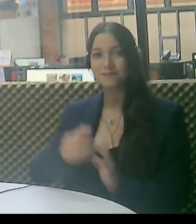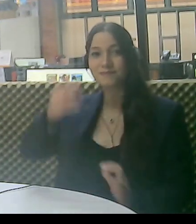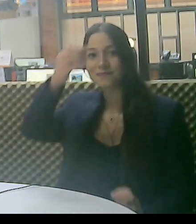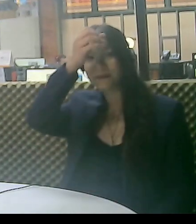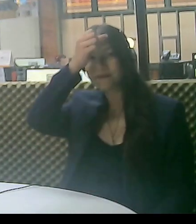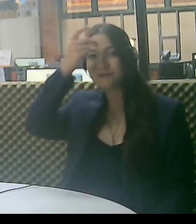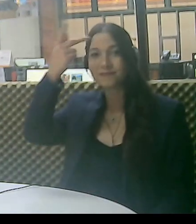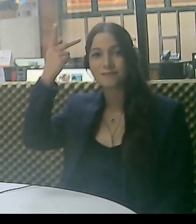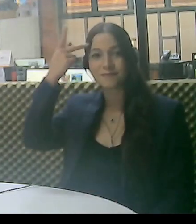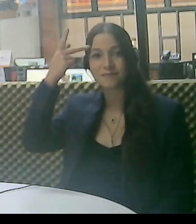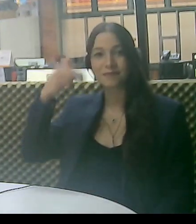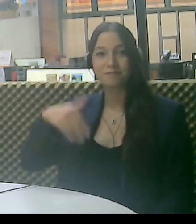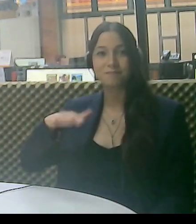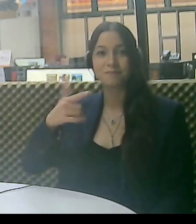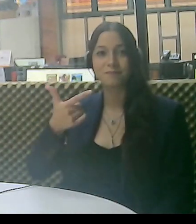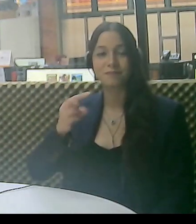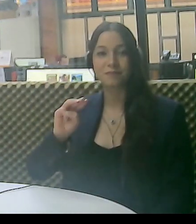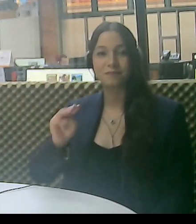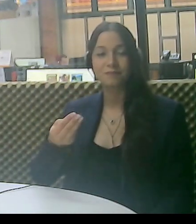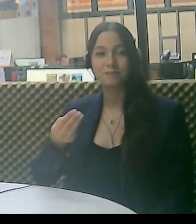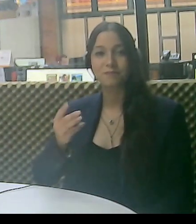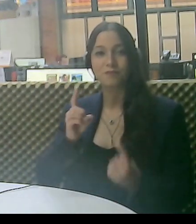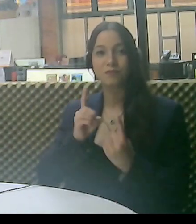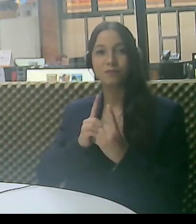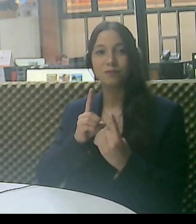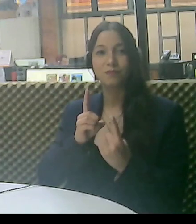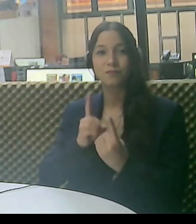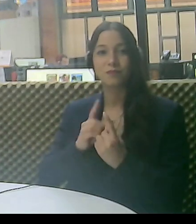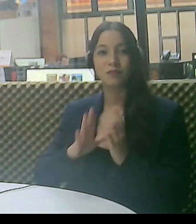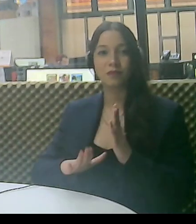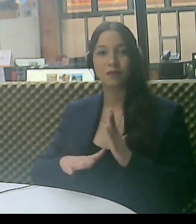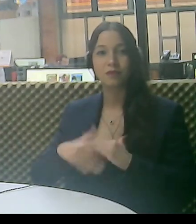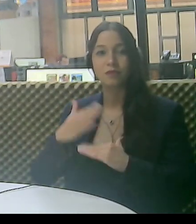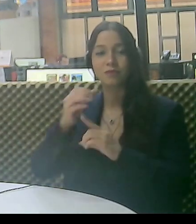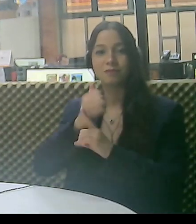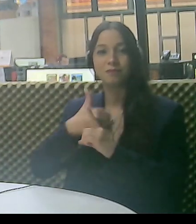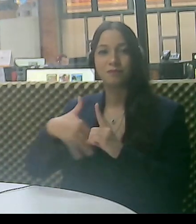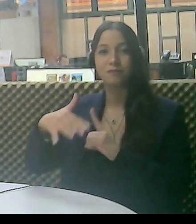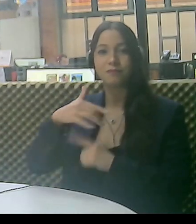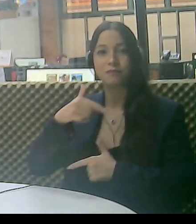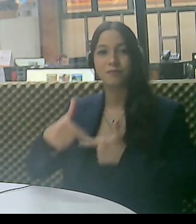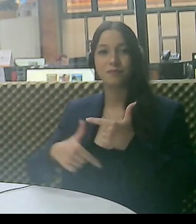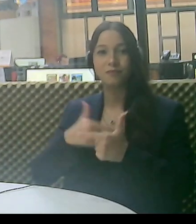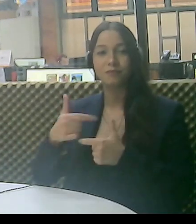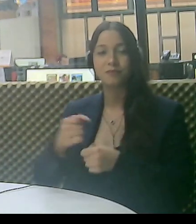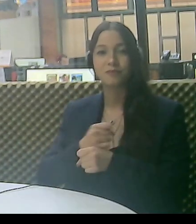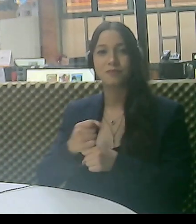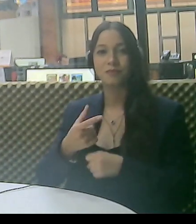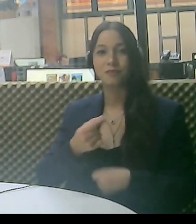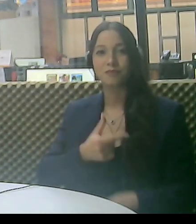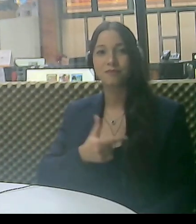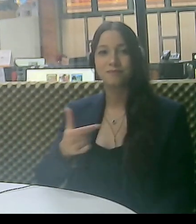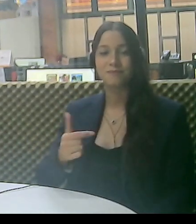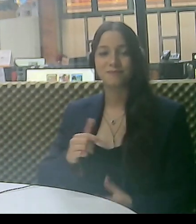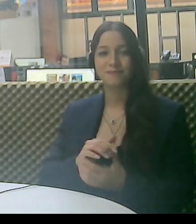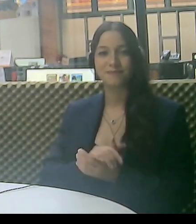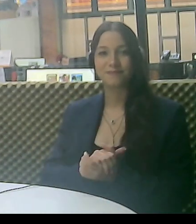Prefeitura realizou mais de 2 milhões de atendimentos em prol do desenvolvimento social e trabalho em